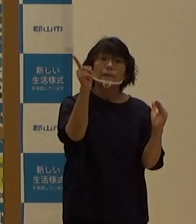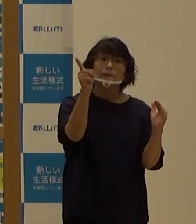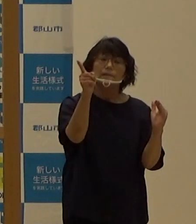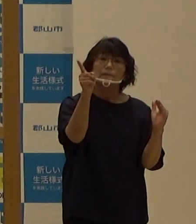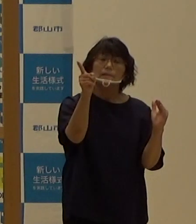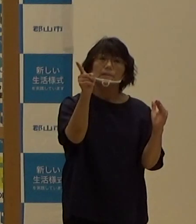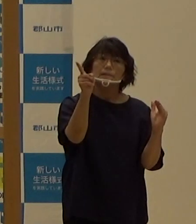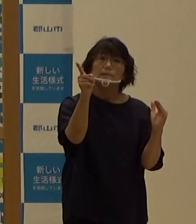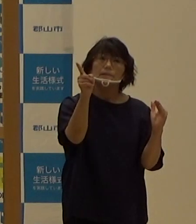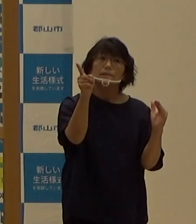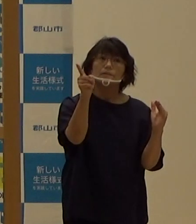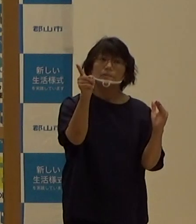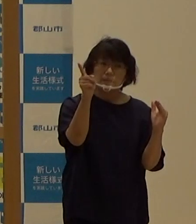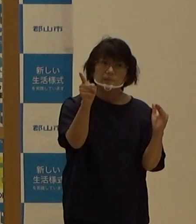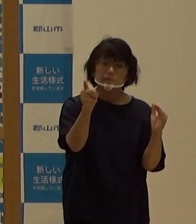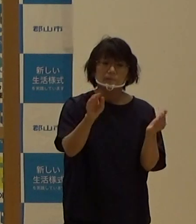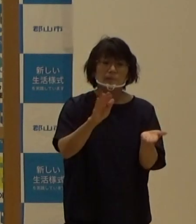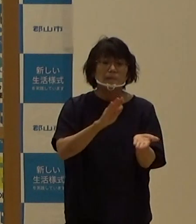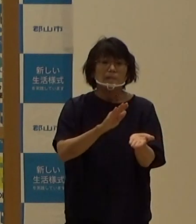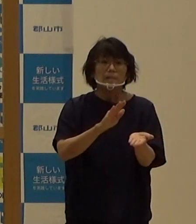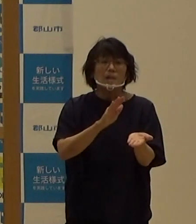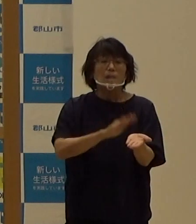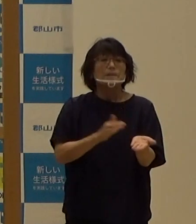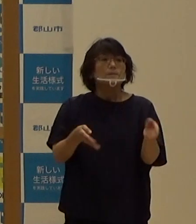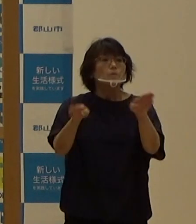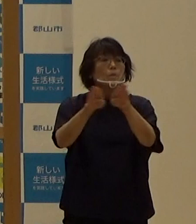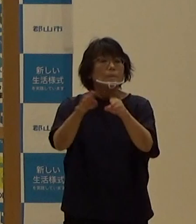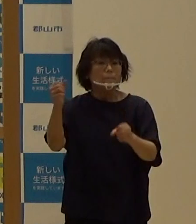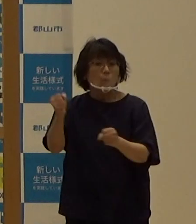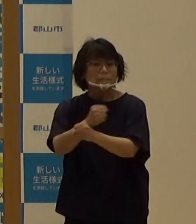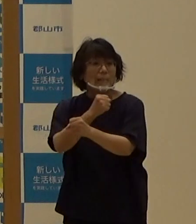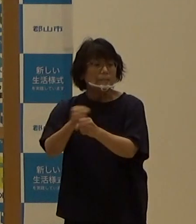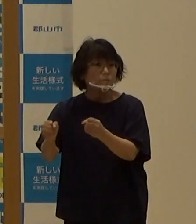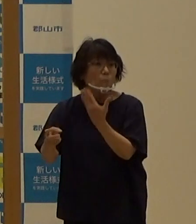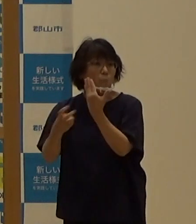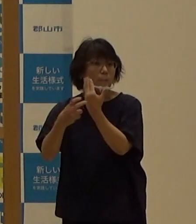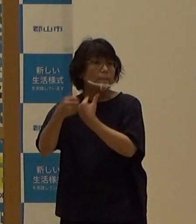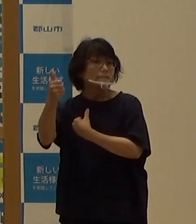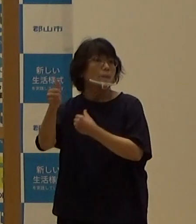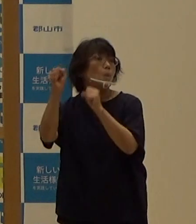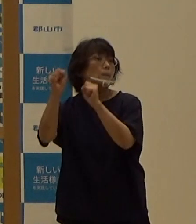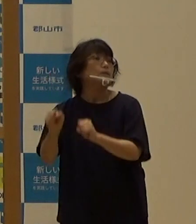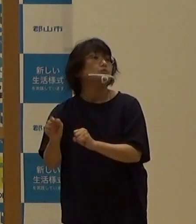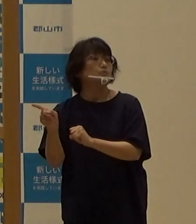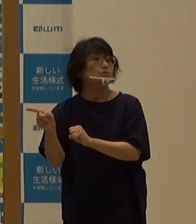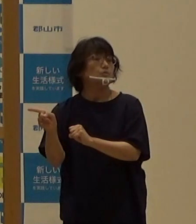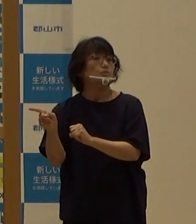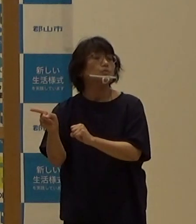院もそれから開業医さんも入っておられましてですね、非常に、